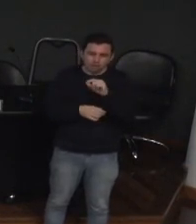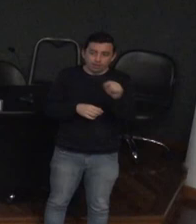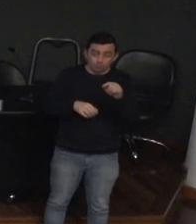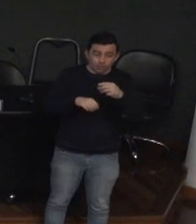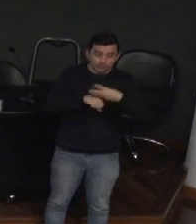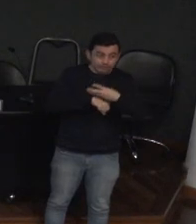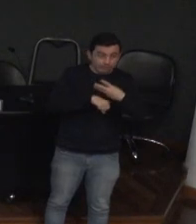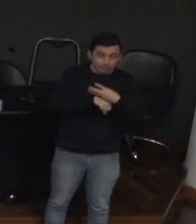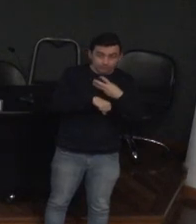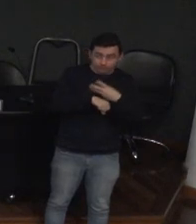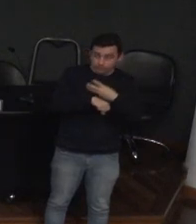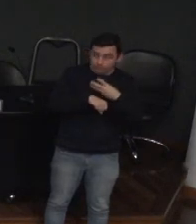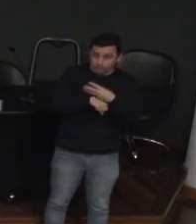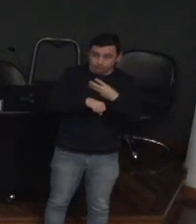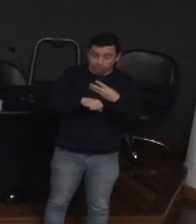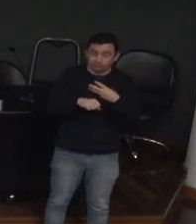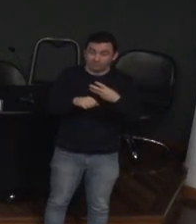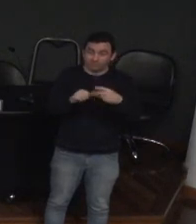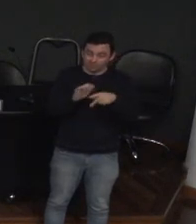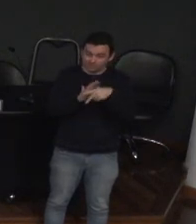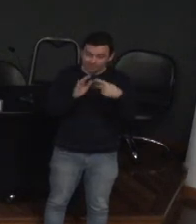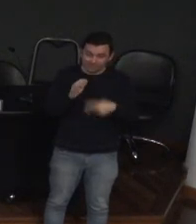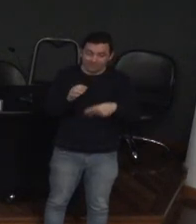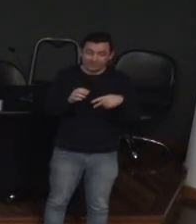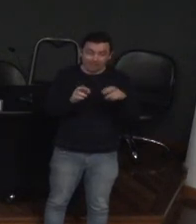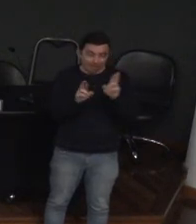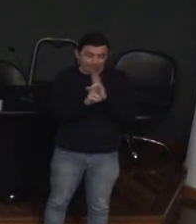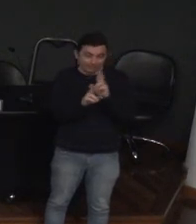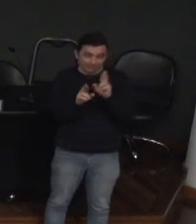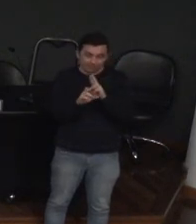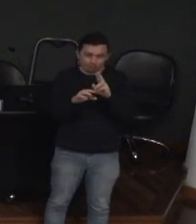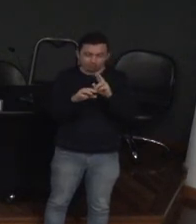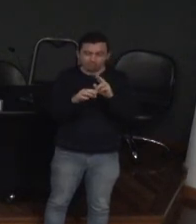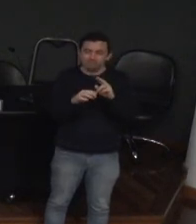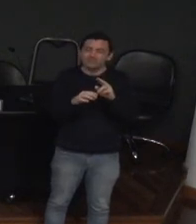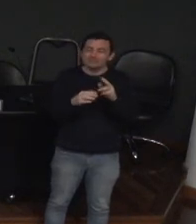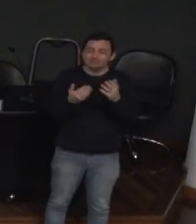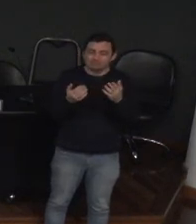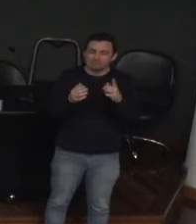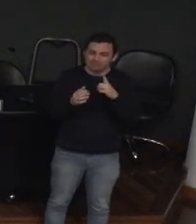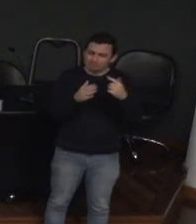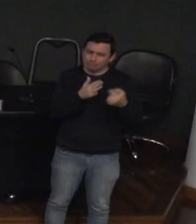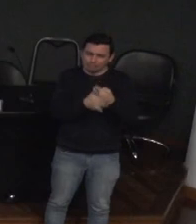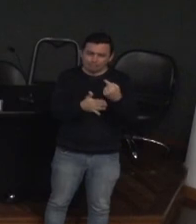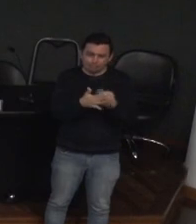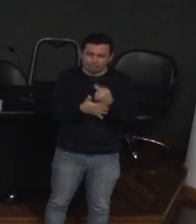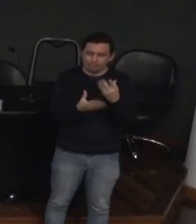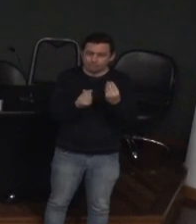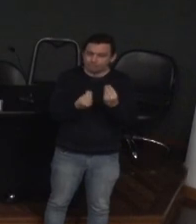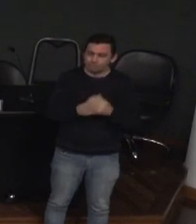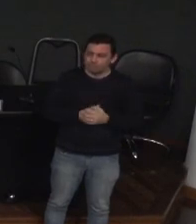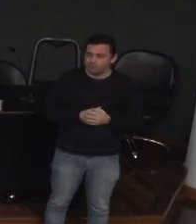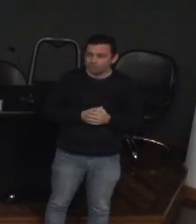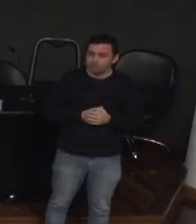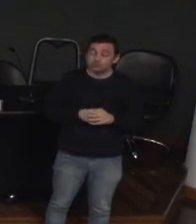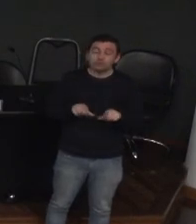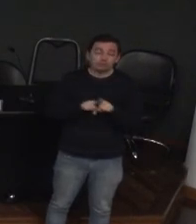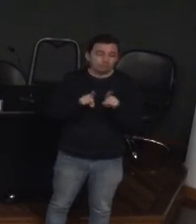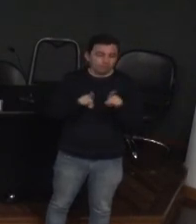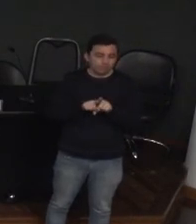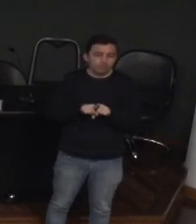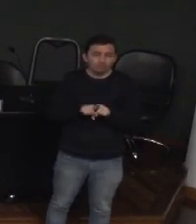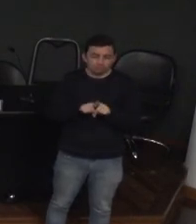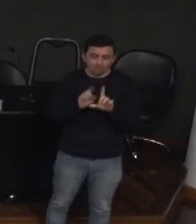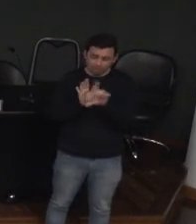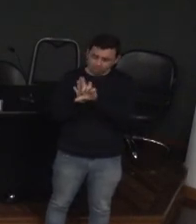WhatsApp institucional, enfim, que faz esse relacionamento, muitas vezes é questionado sobre esse assunto. E tem a questão de ordem